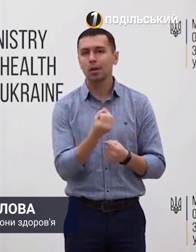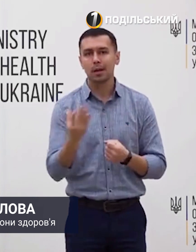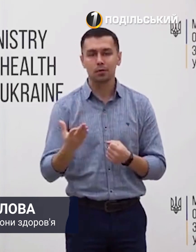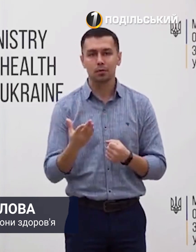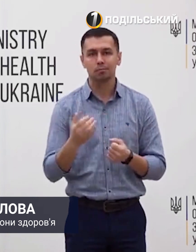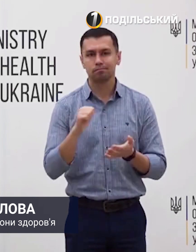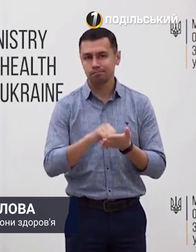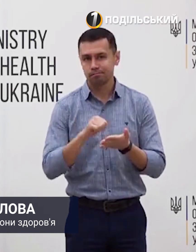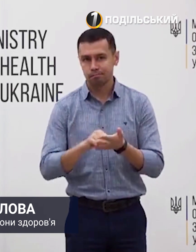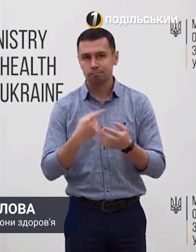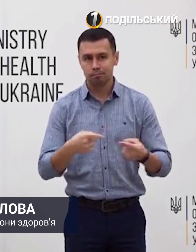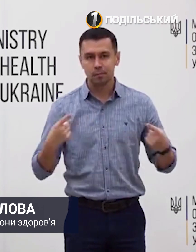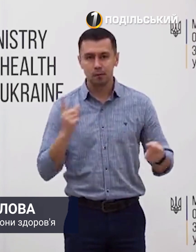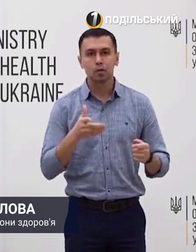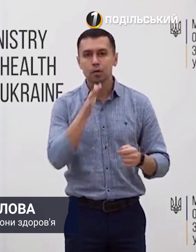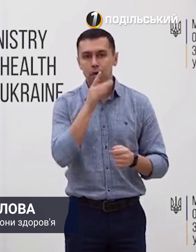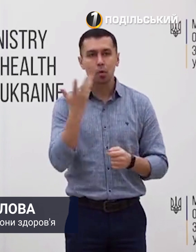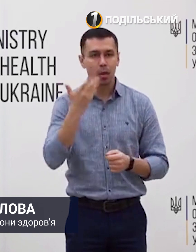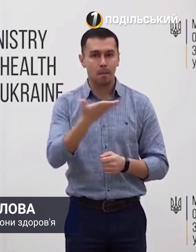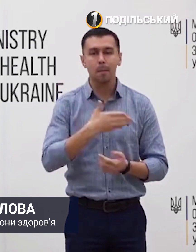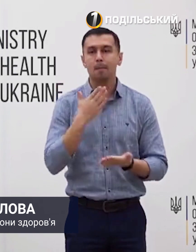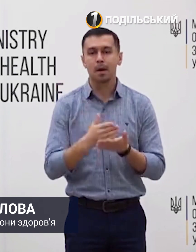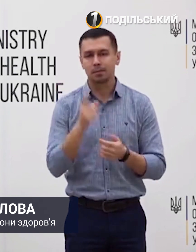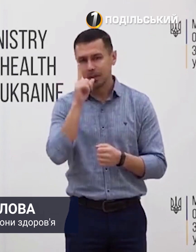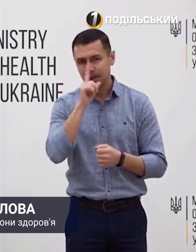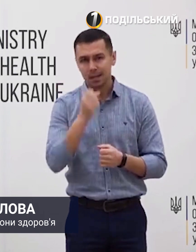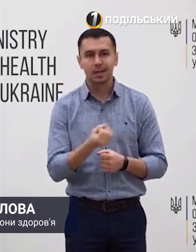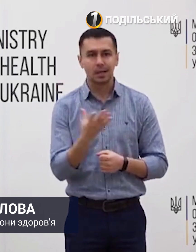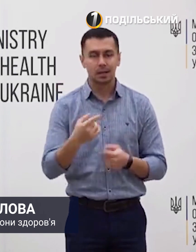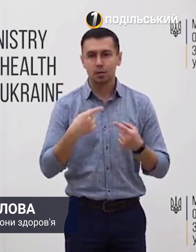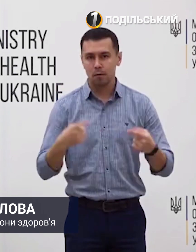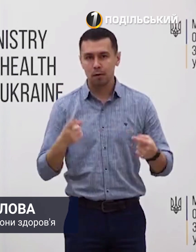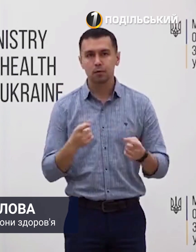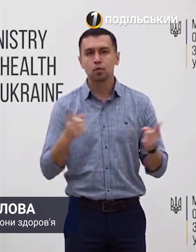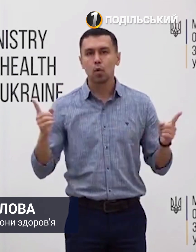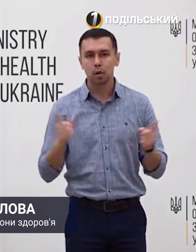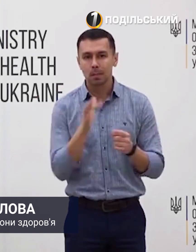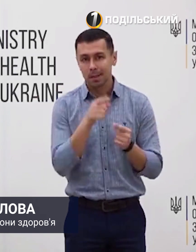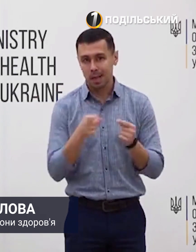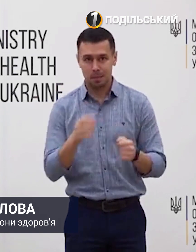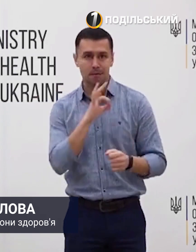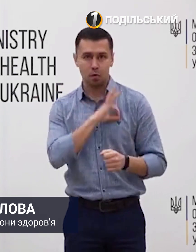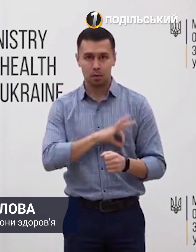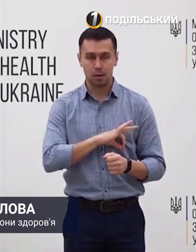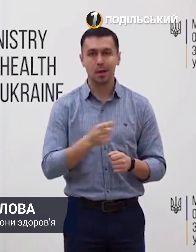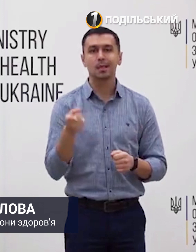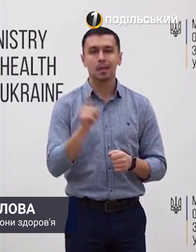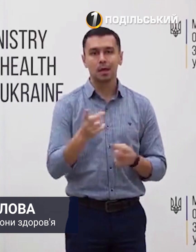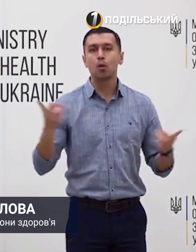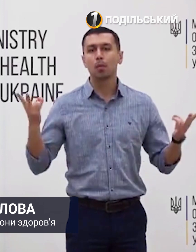кількістю номенклатури, в той же час, коли ми маємо невеликі кількості товарів з короткими термінами використання